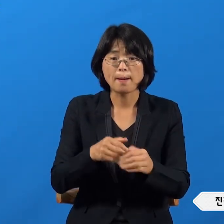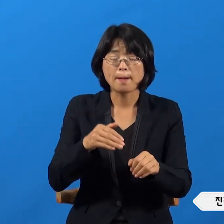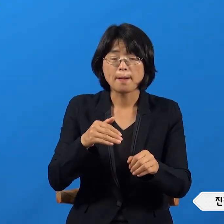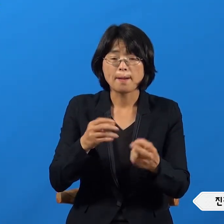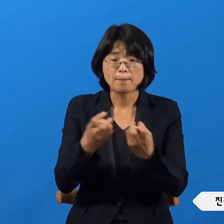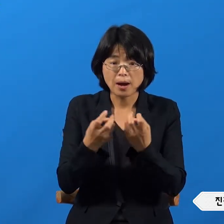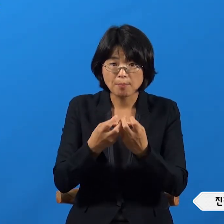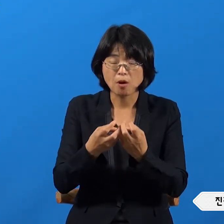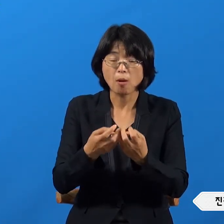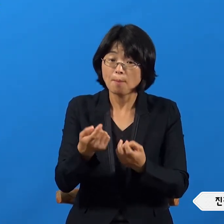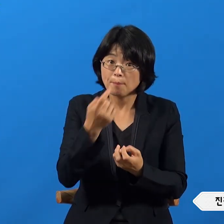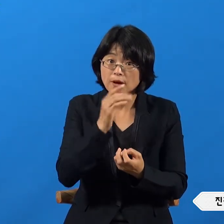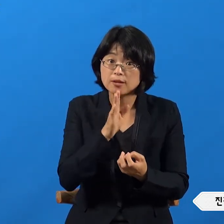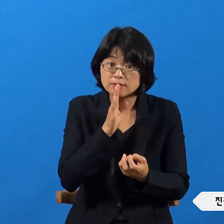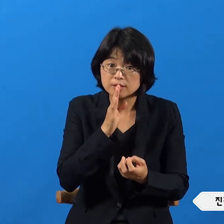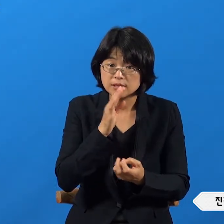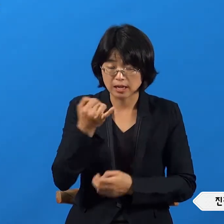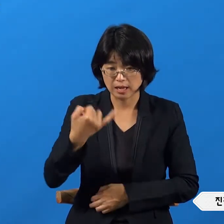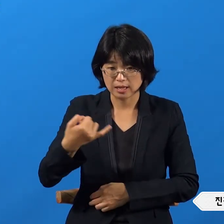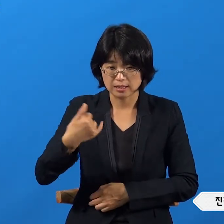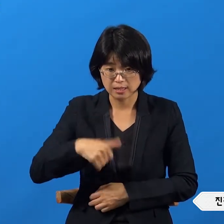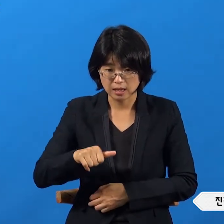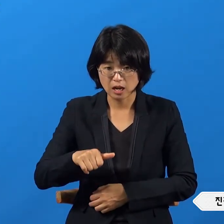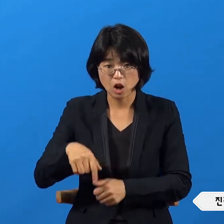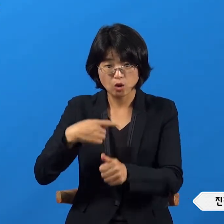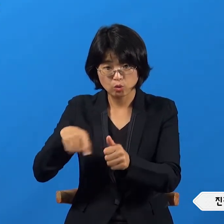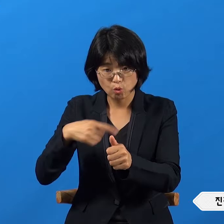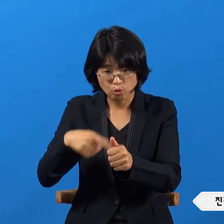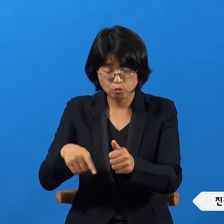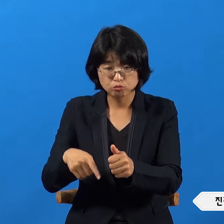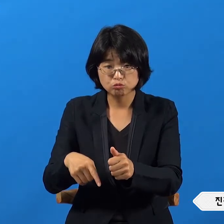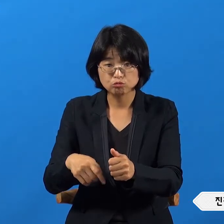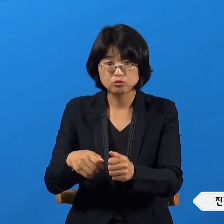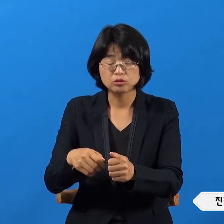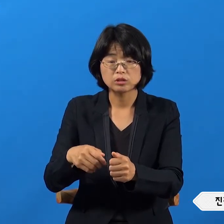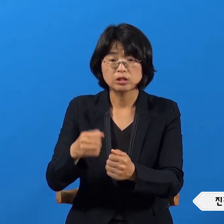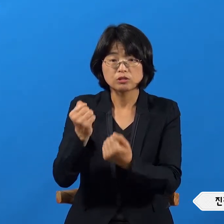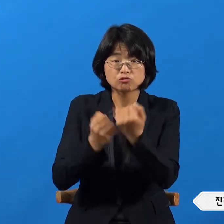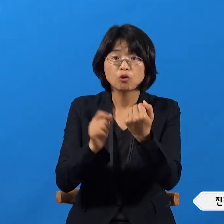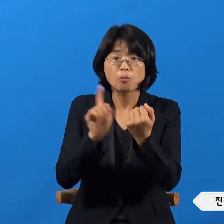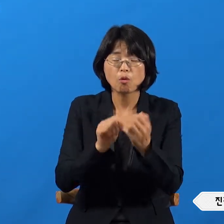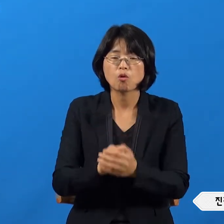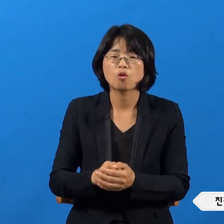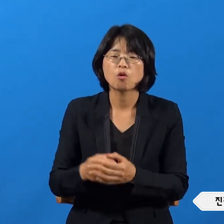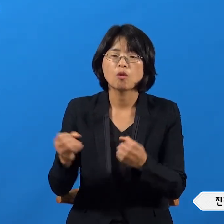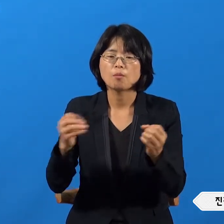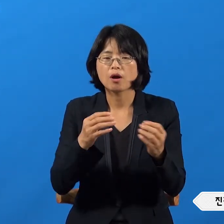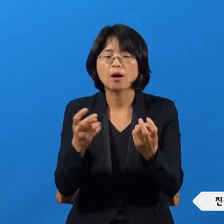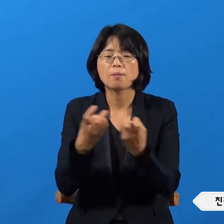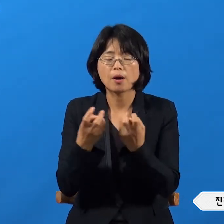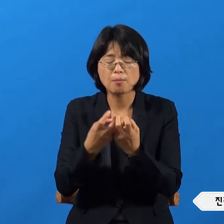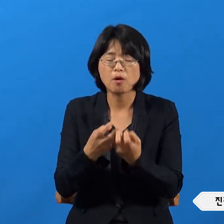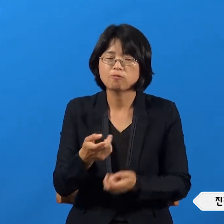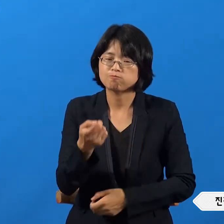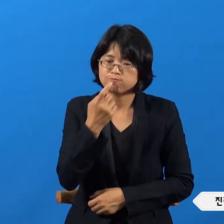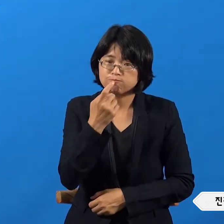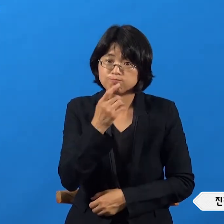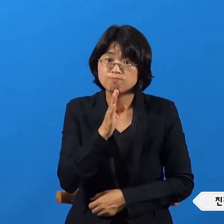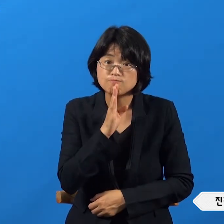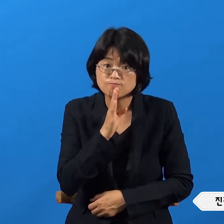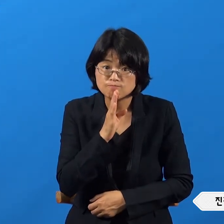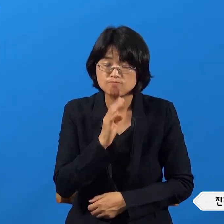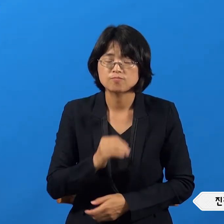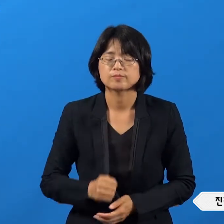뭡니까? 어떻게 자녀를 이해하고 자녀와 대화할 것인가를 공부하고 있지는 않습니까? 그런데 전능하신